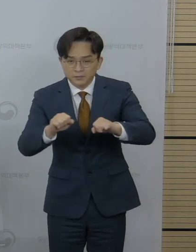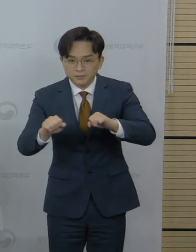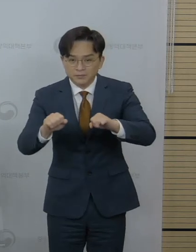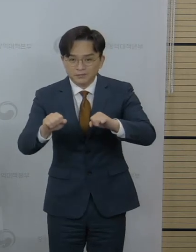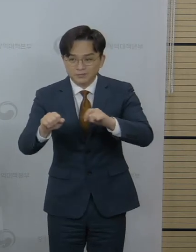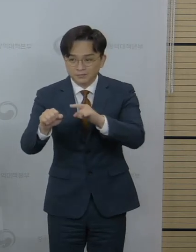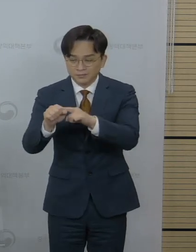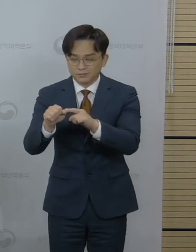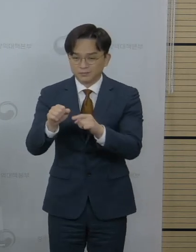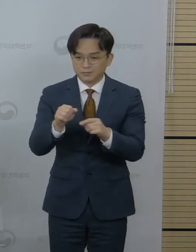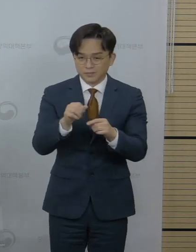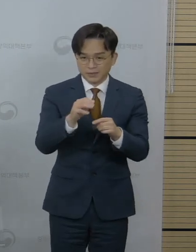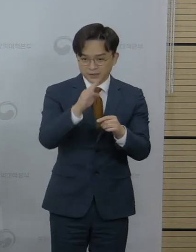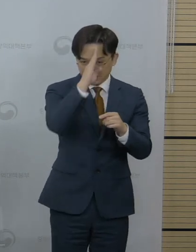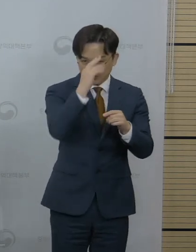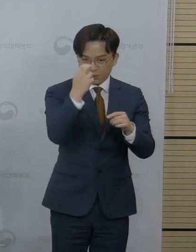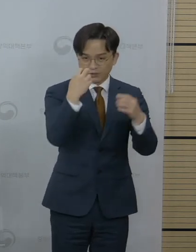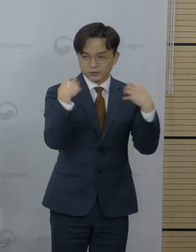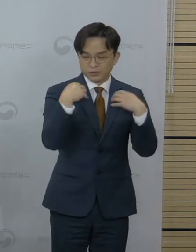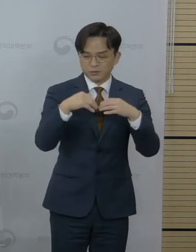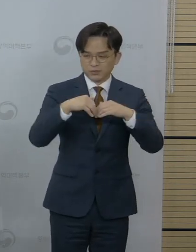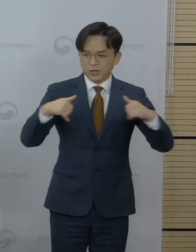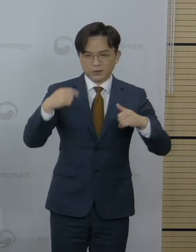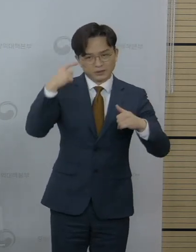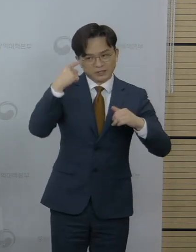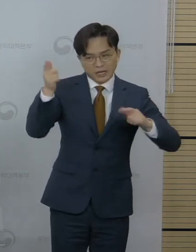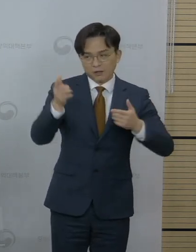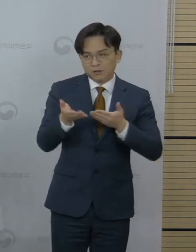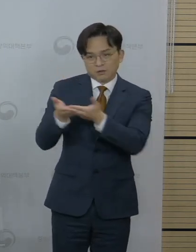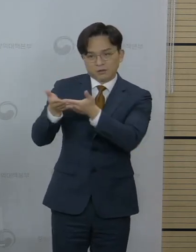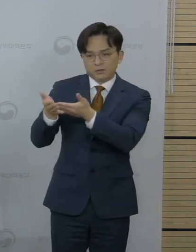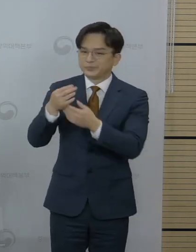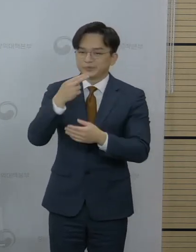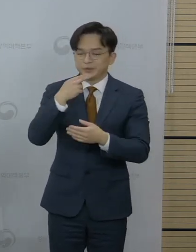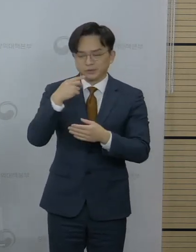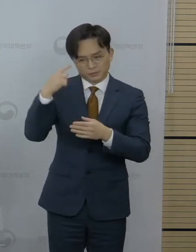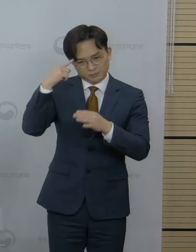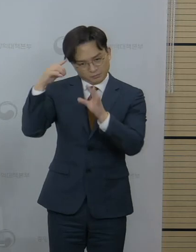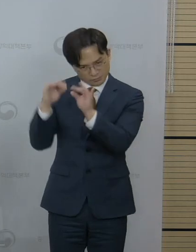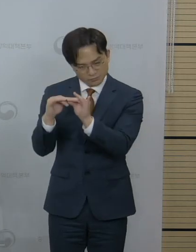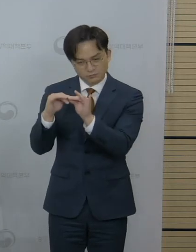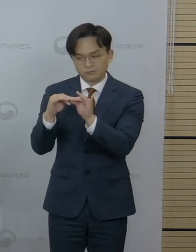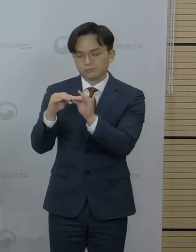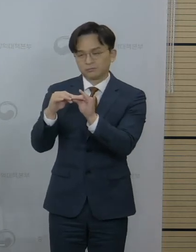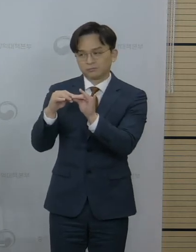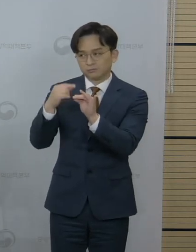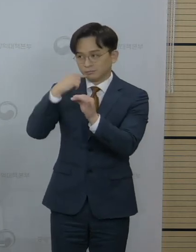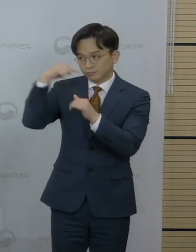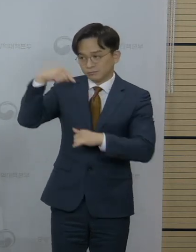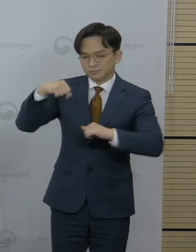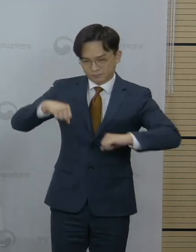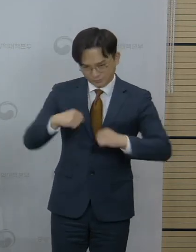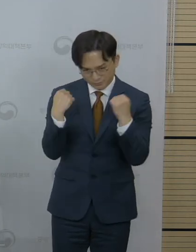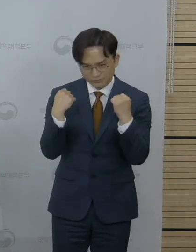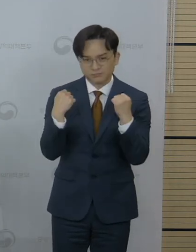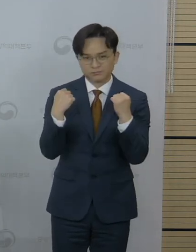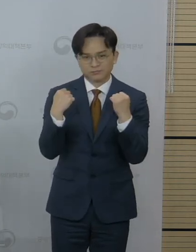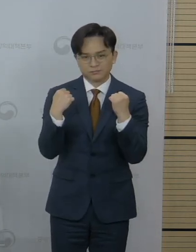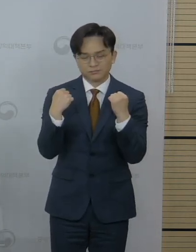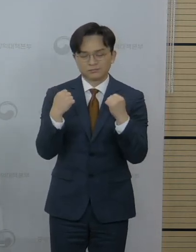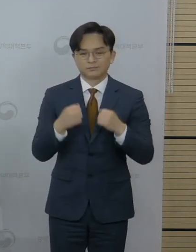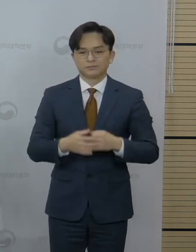있지는 않다는 말씀을 드립니다. 그리고 현재의 거리두기 조정 방식에 대해서도 중대본을 중심으로